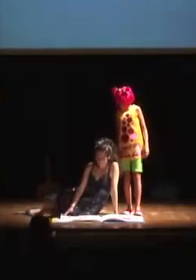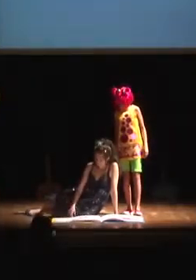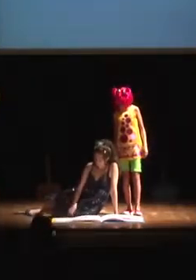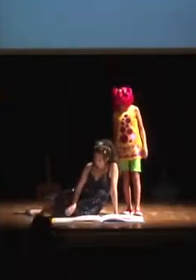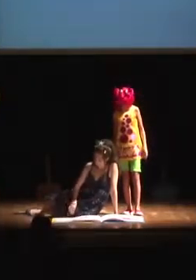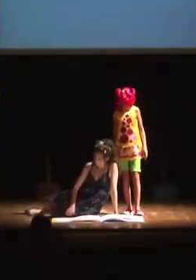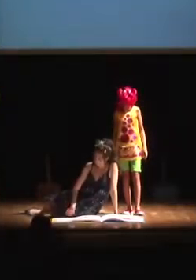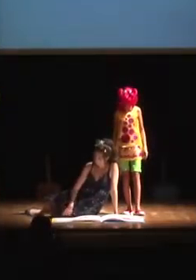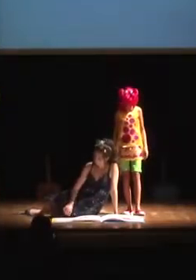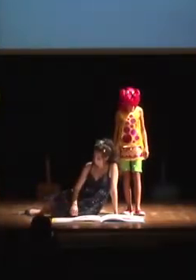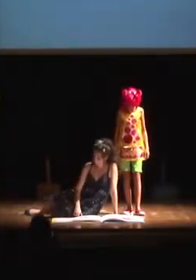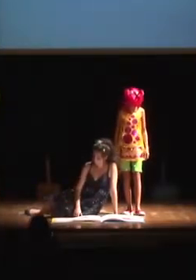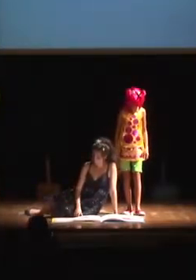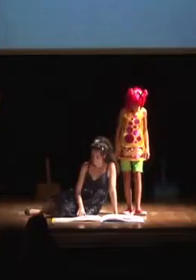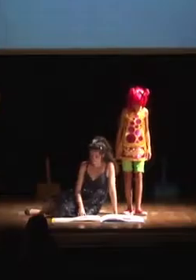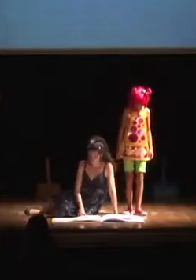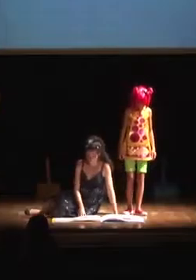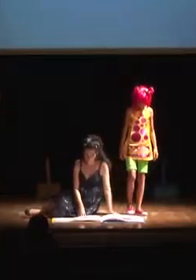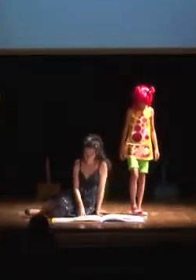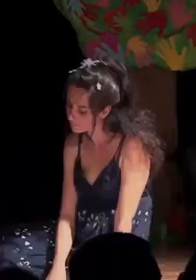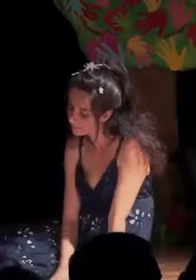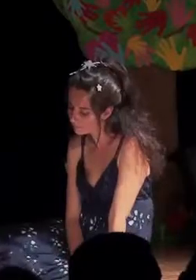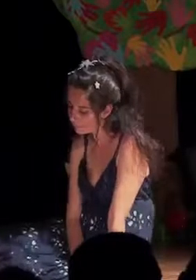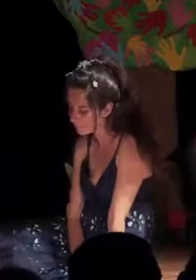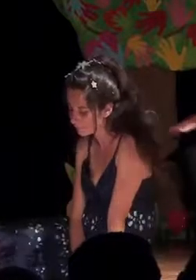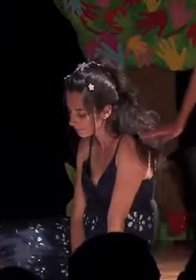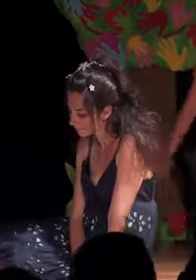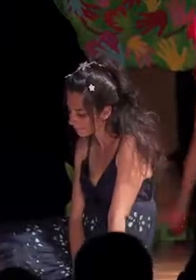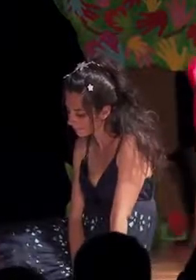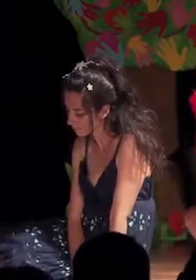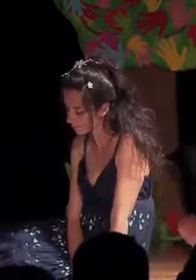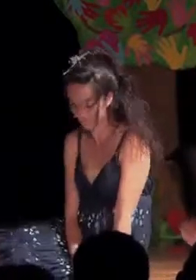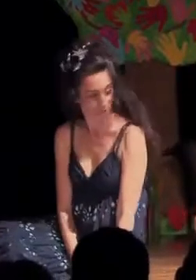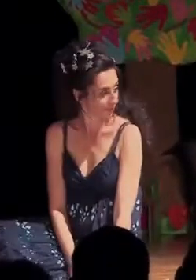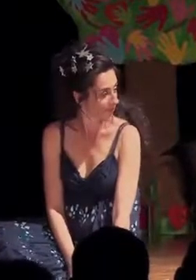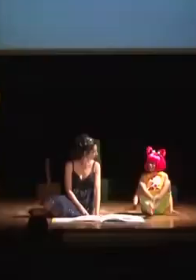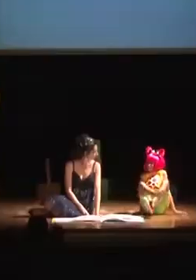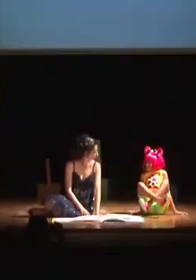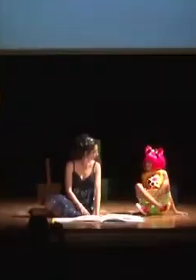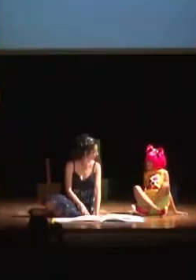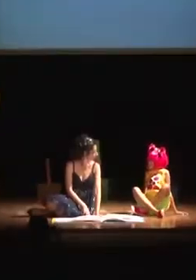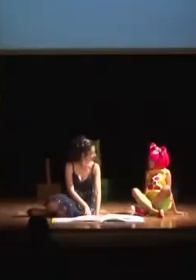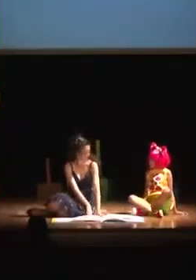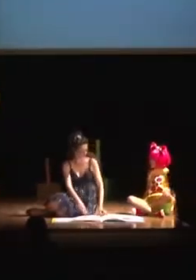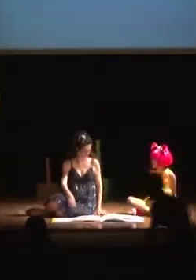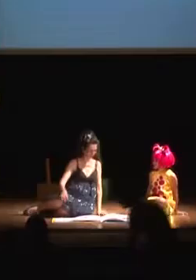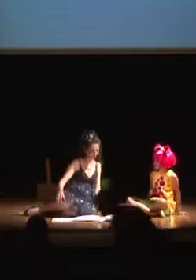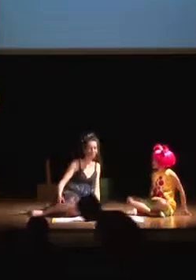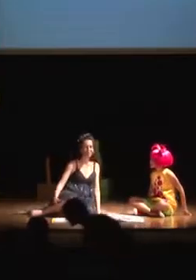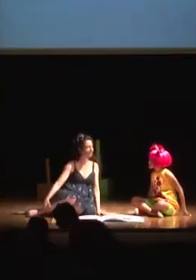l'entendre. Alors, Princesse, c'est pas grave, s'assoit à côté d'elle. La jeune fille